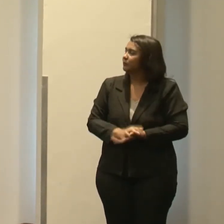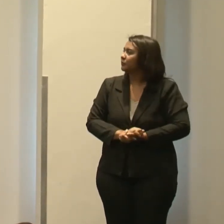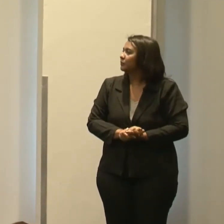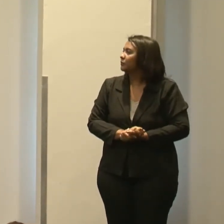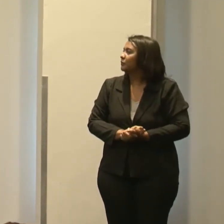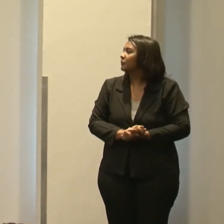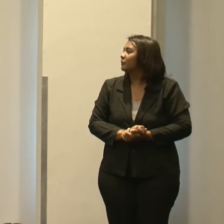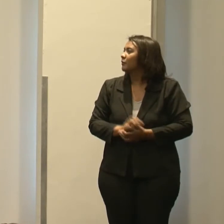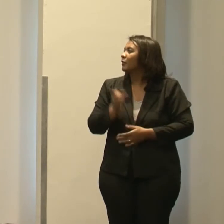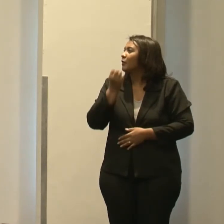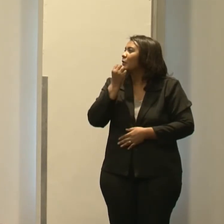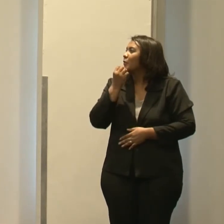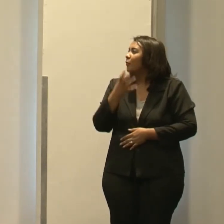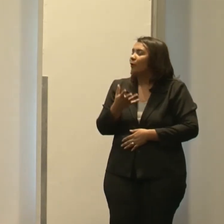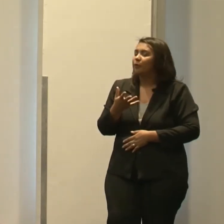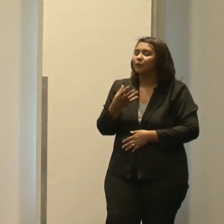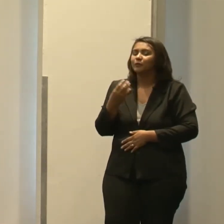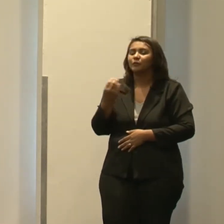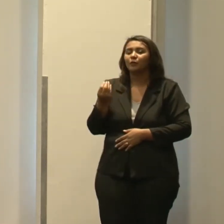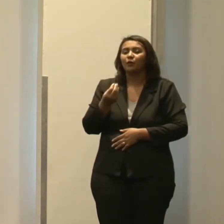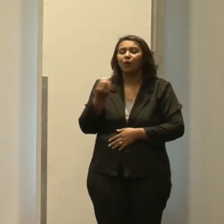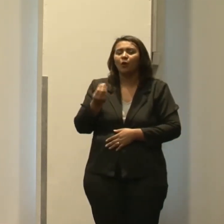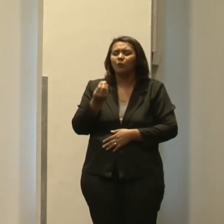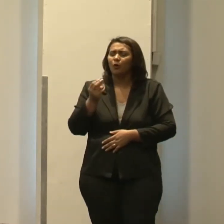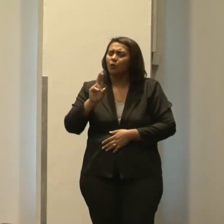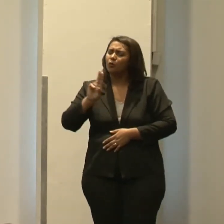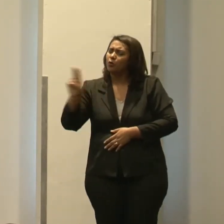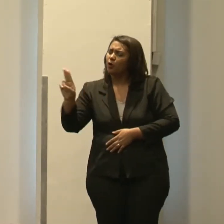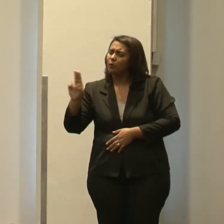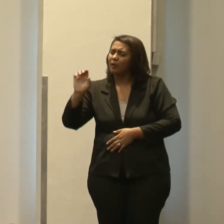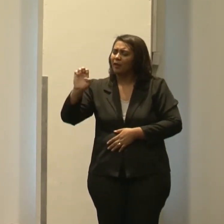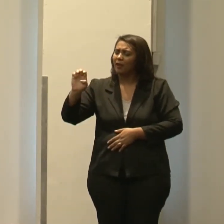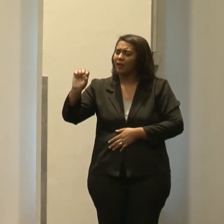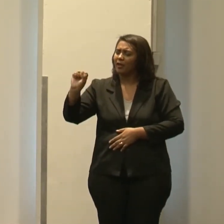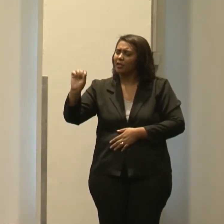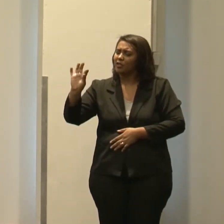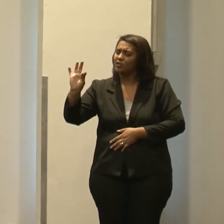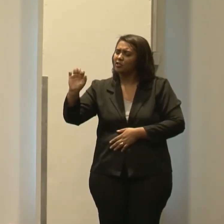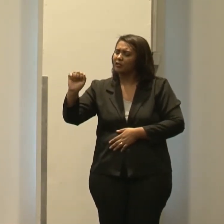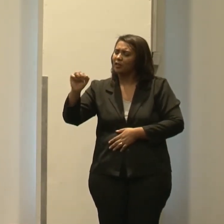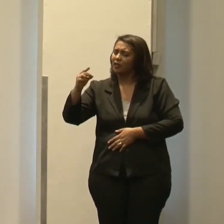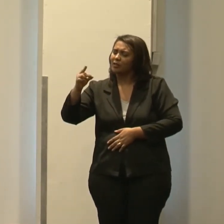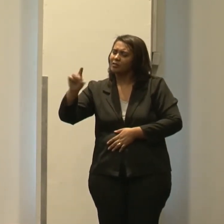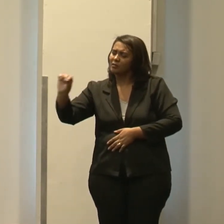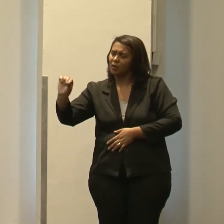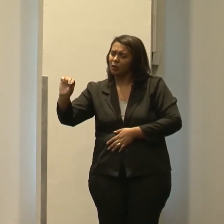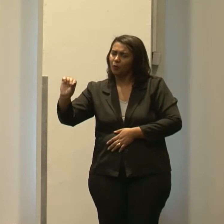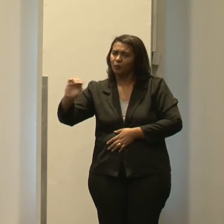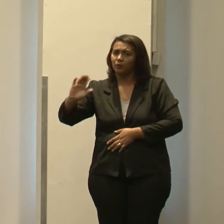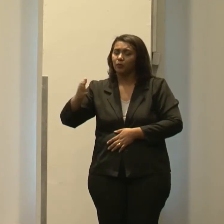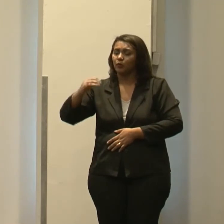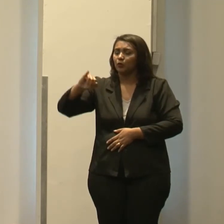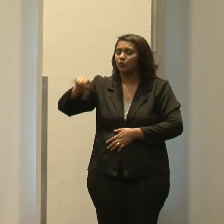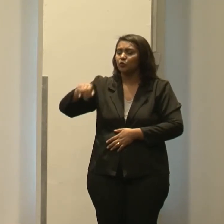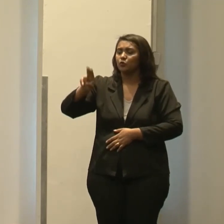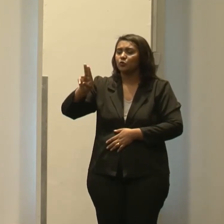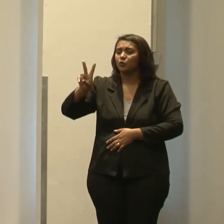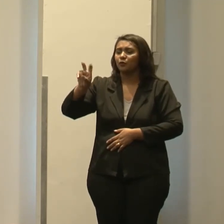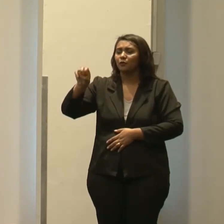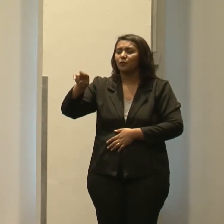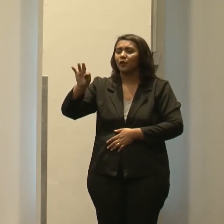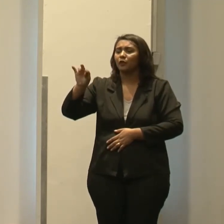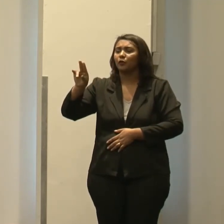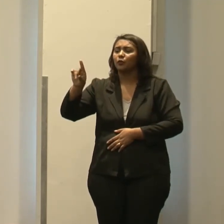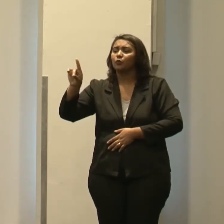e aí a analogia ao nome Estação Juventude é exatamente essa. Veja lá, Estação Juventude, a analogia